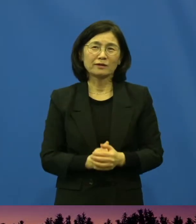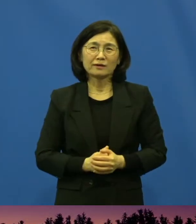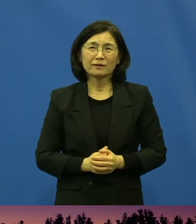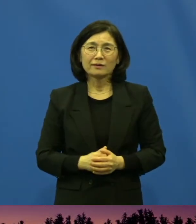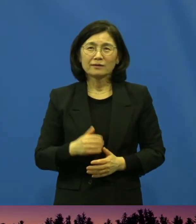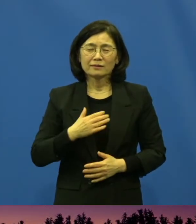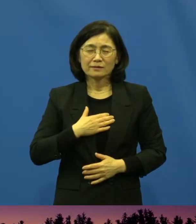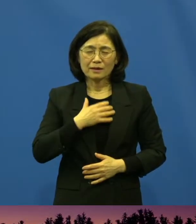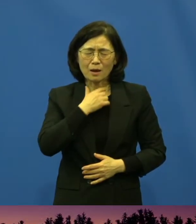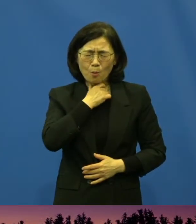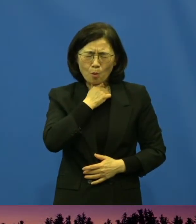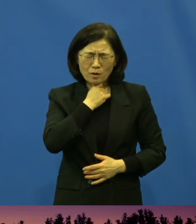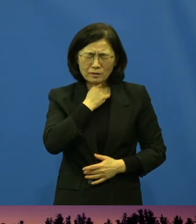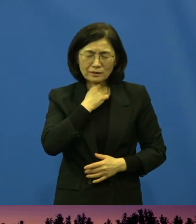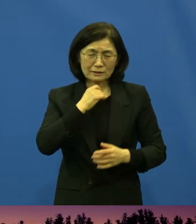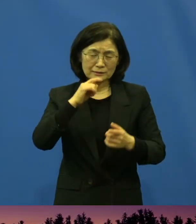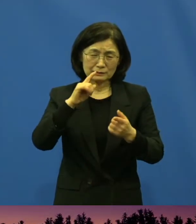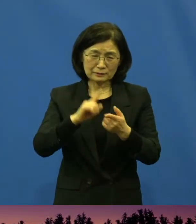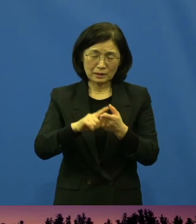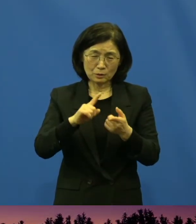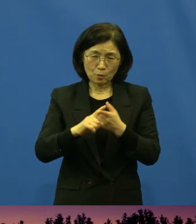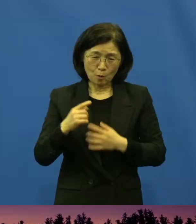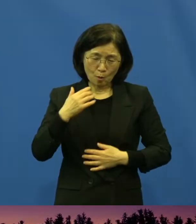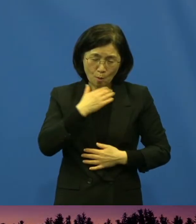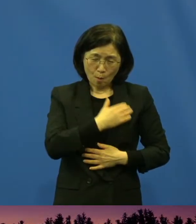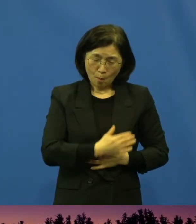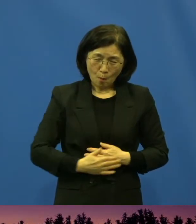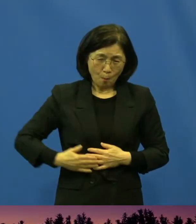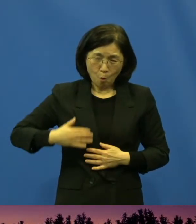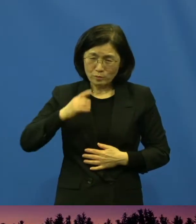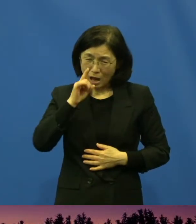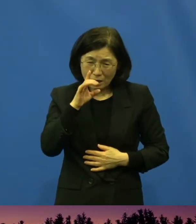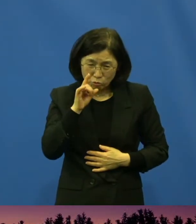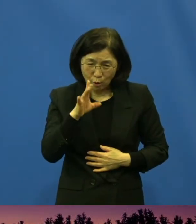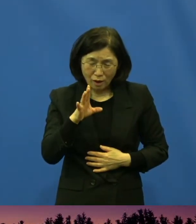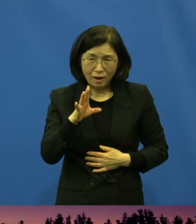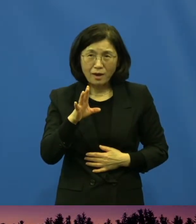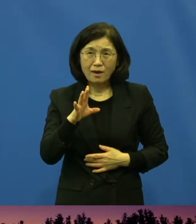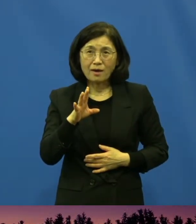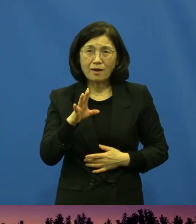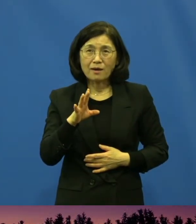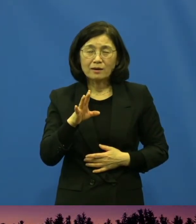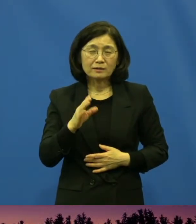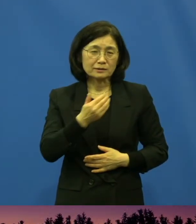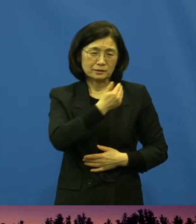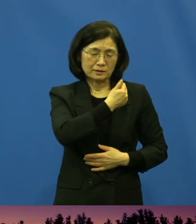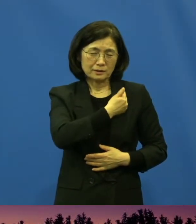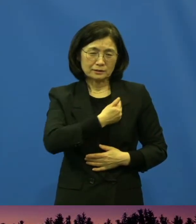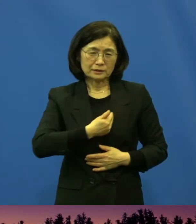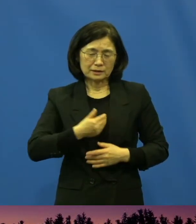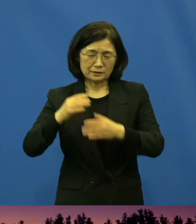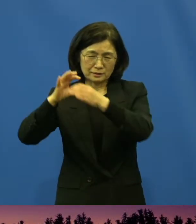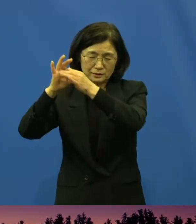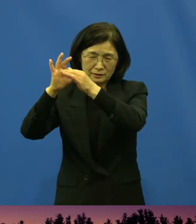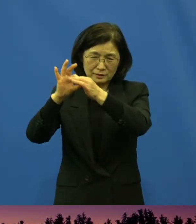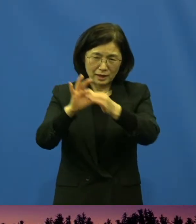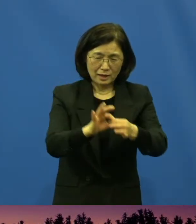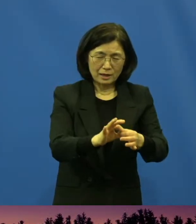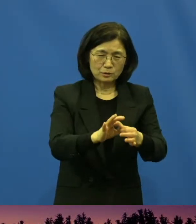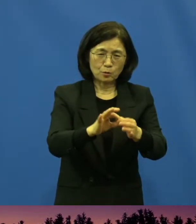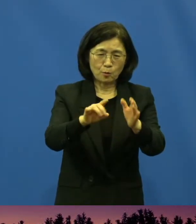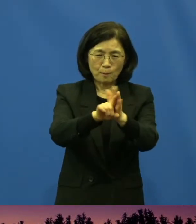원하는 대로 따라주지 않는 몸이 결국은 제자의 삶을 살아가지 못하도록 끊임없이 무너지게 한 거잖아요.